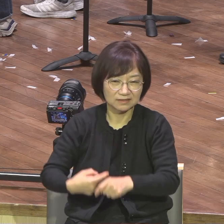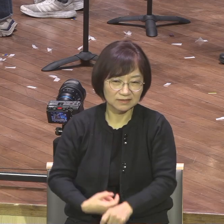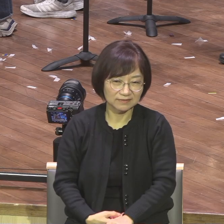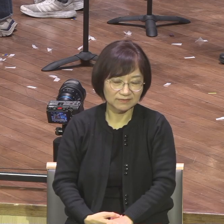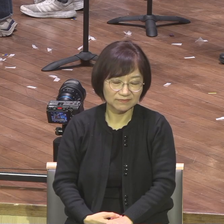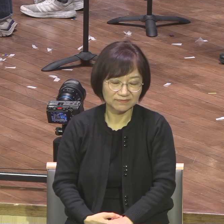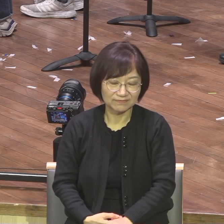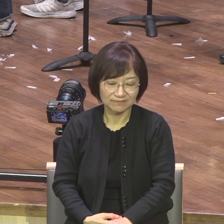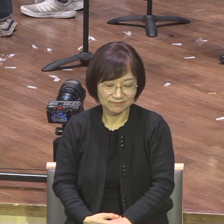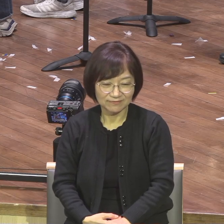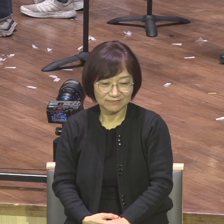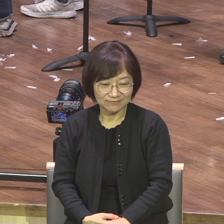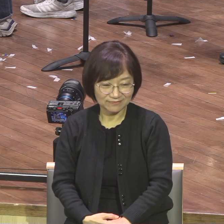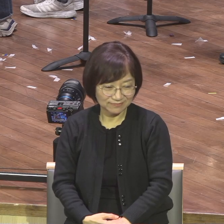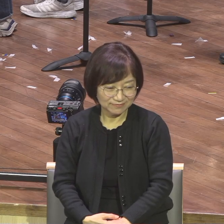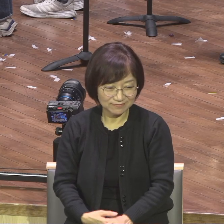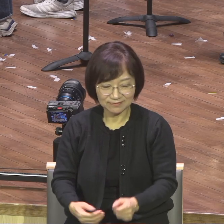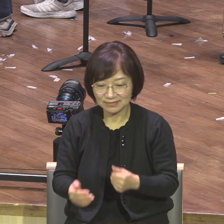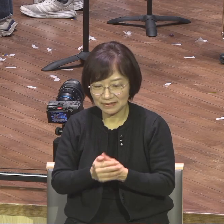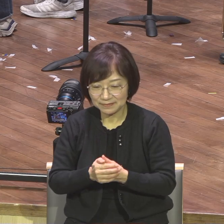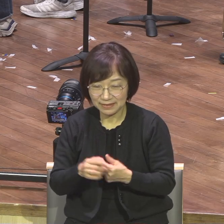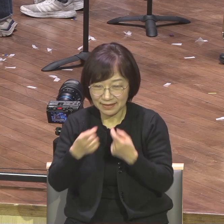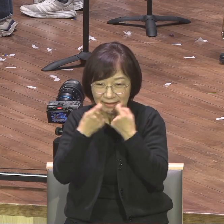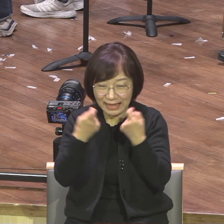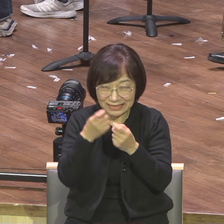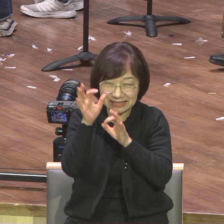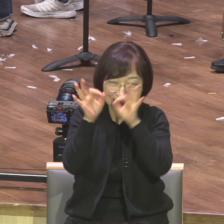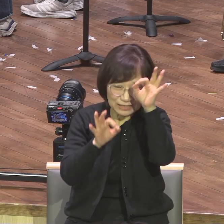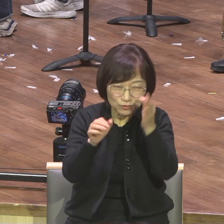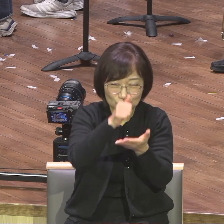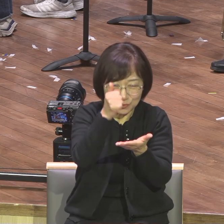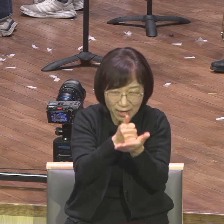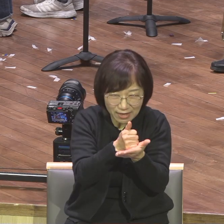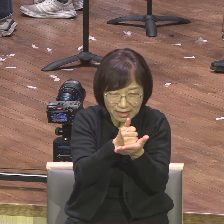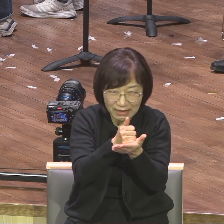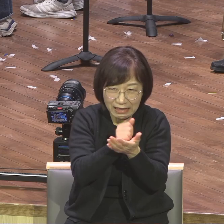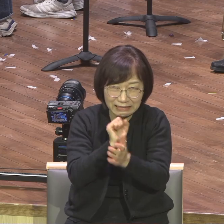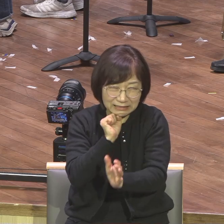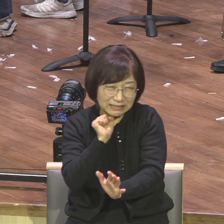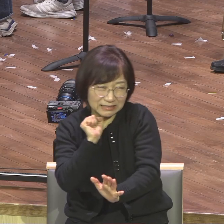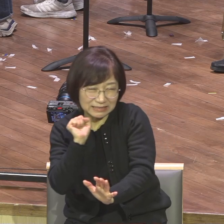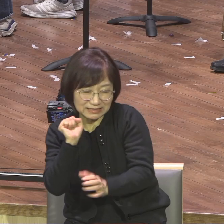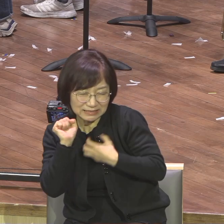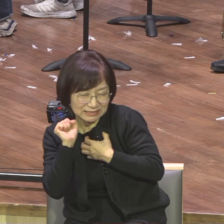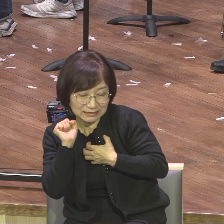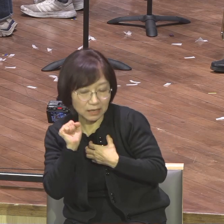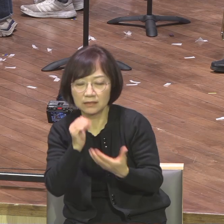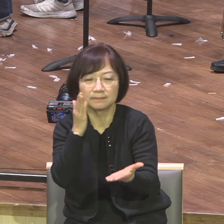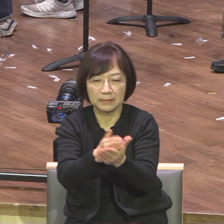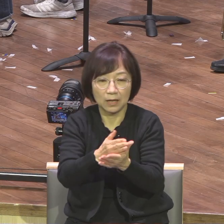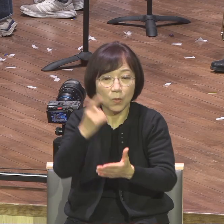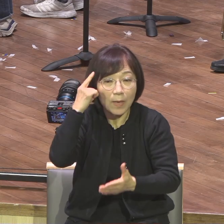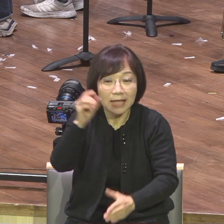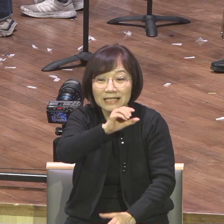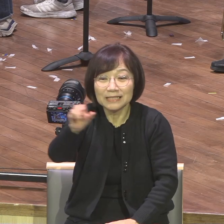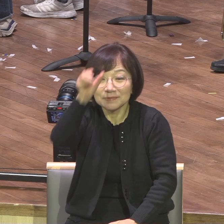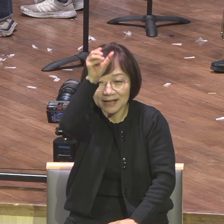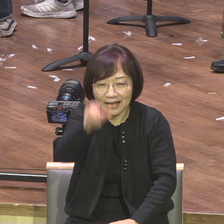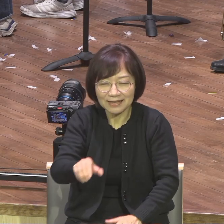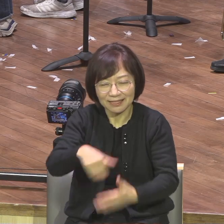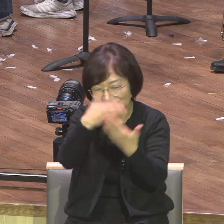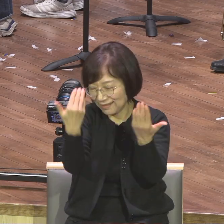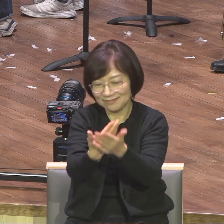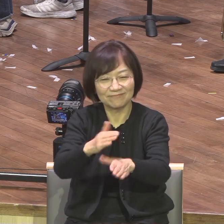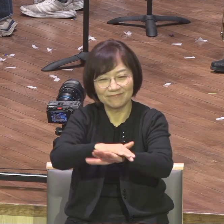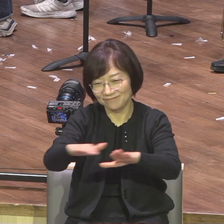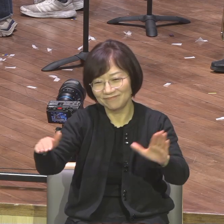알겠어요? 그래서 육신으로 짓는 그 죄 그거 가지고 생명을 이유가 없어요. 십자가에서 다 해결했다.